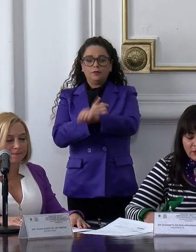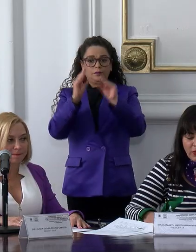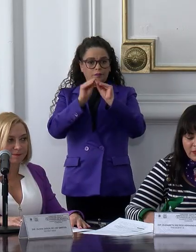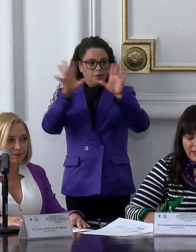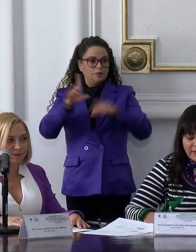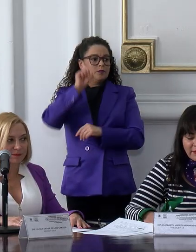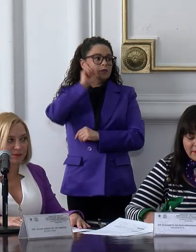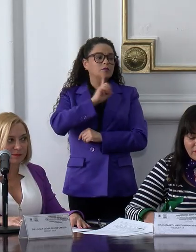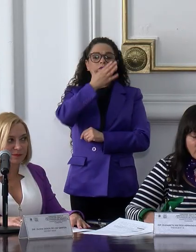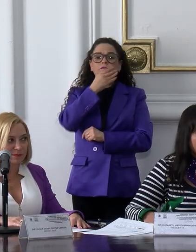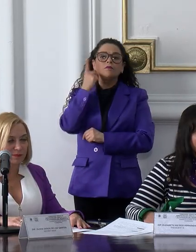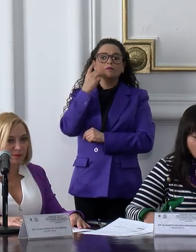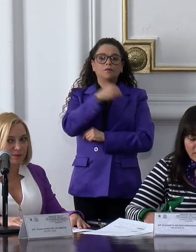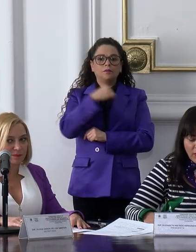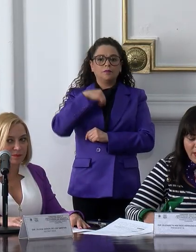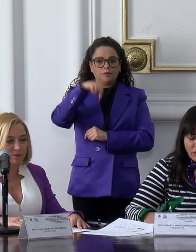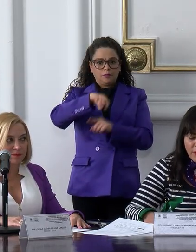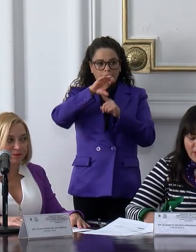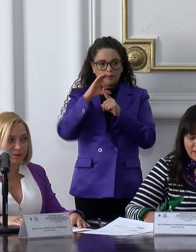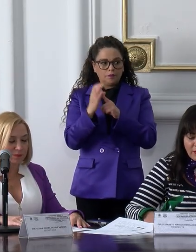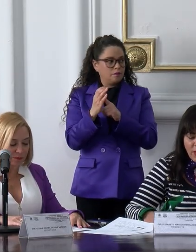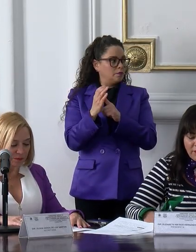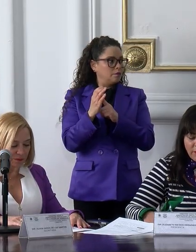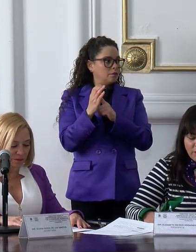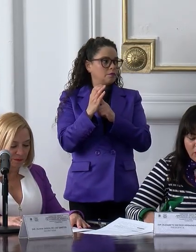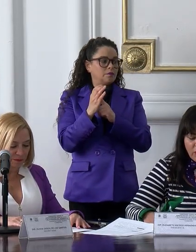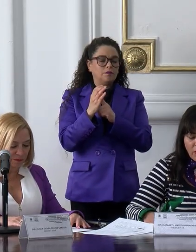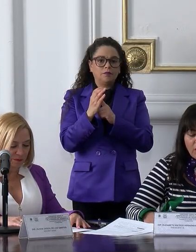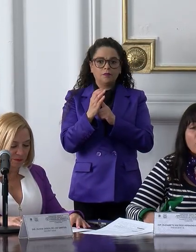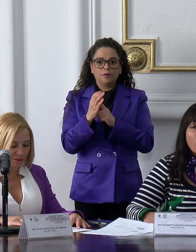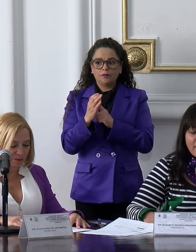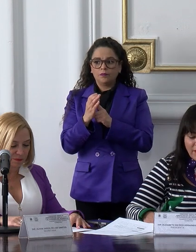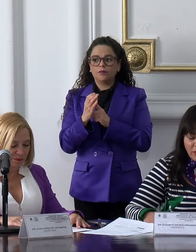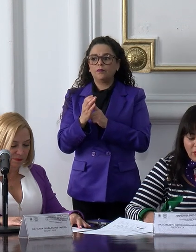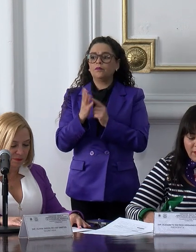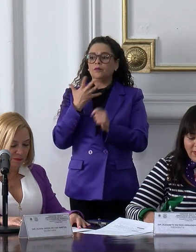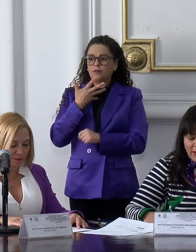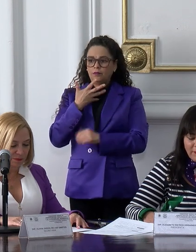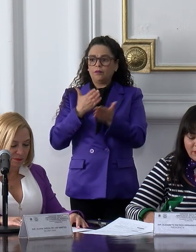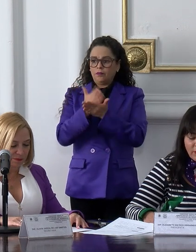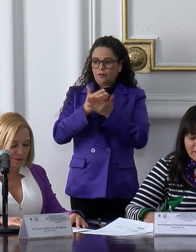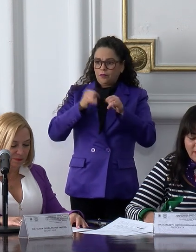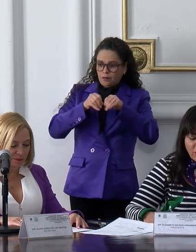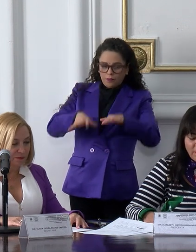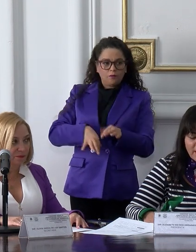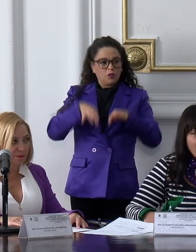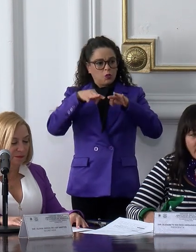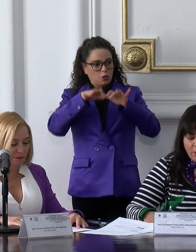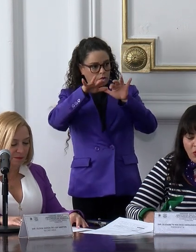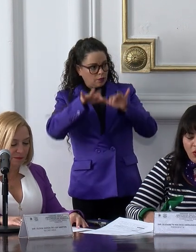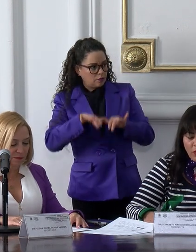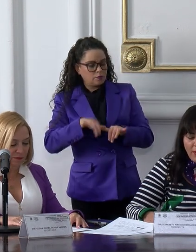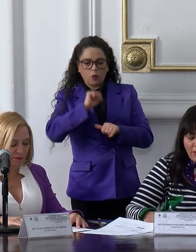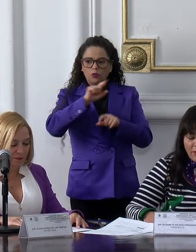los diputados integrantes de estas Comisiones Unidas tuvieron acceso a la información, documentación y demás elementos necesarios para llevar